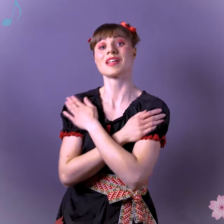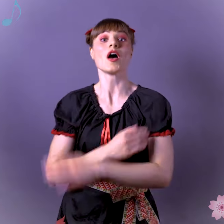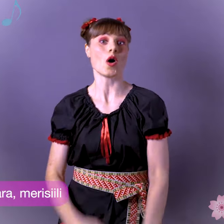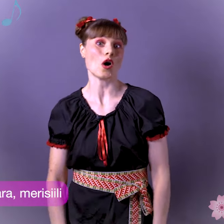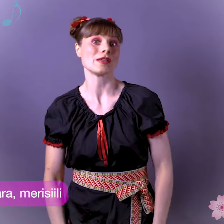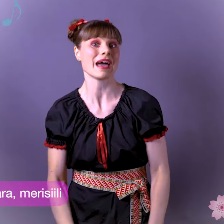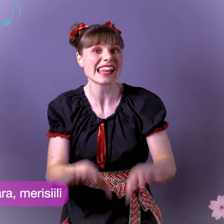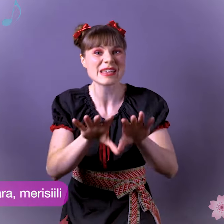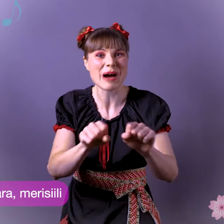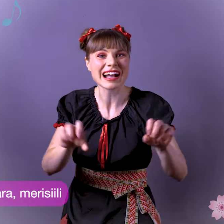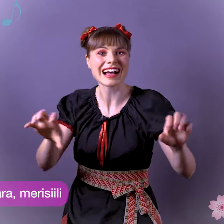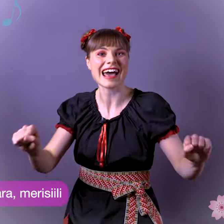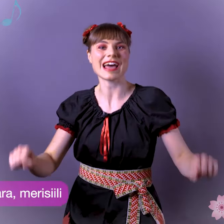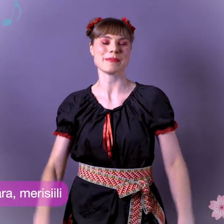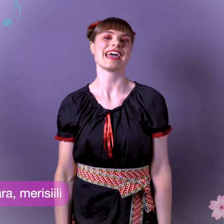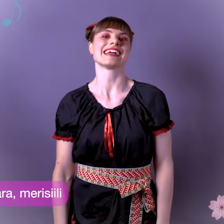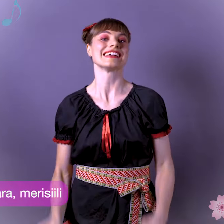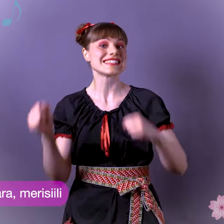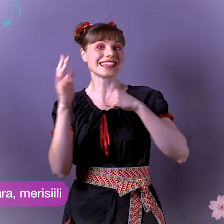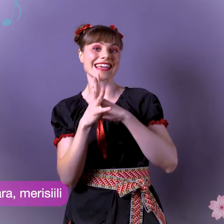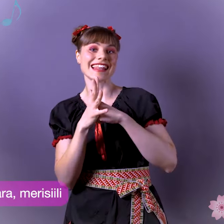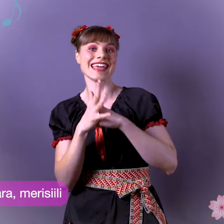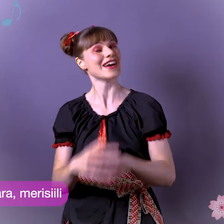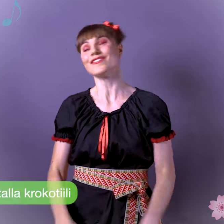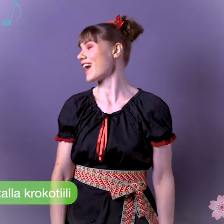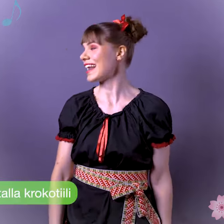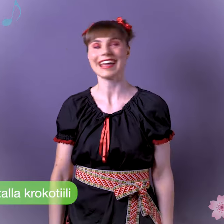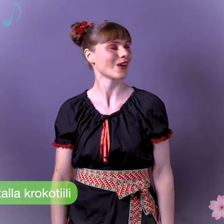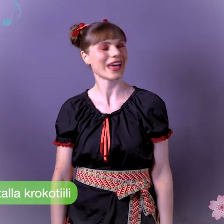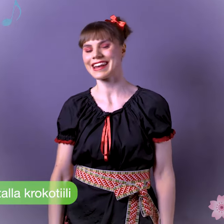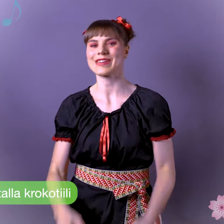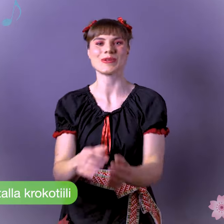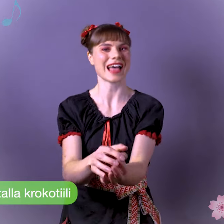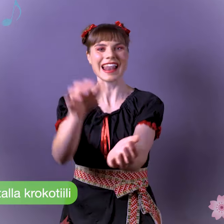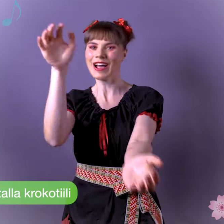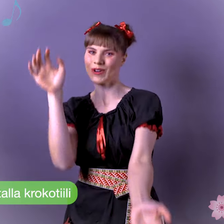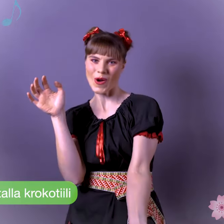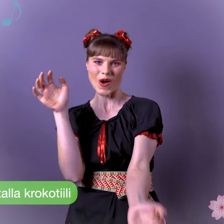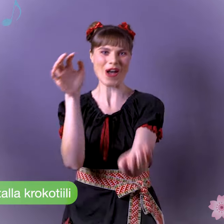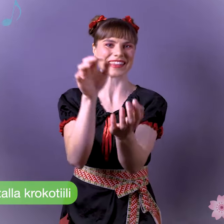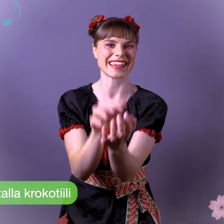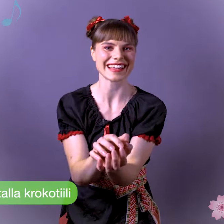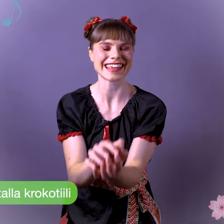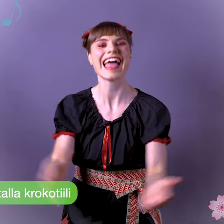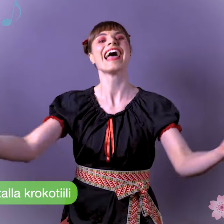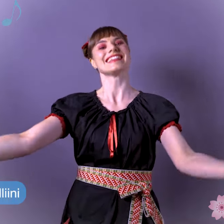on merimakkara merisiili vaan ei ole riutalla krokopiili